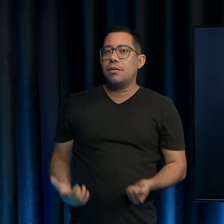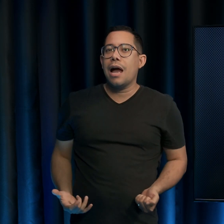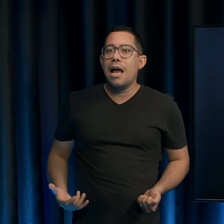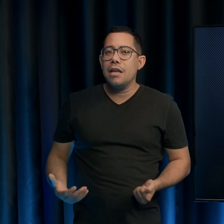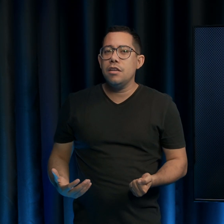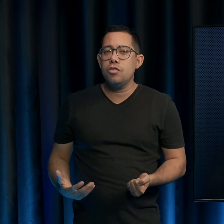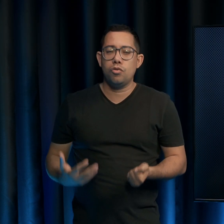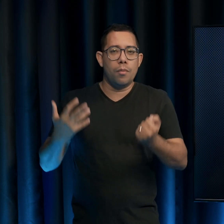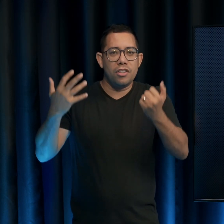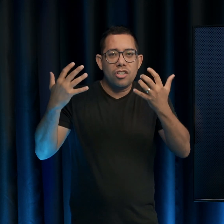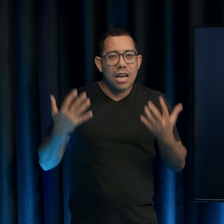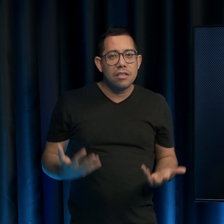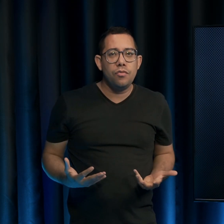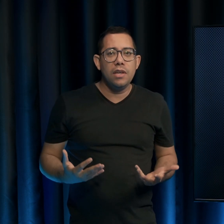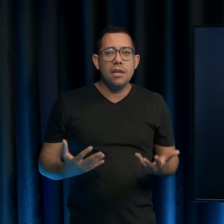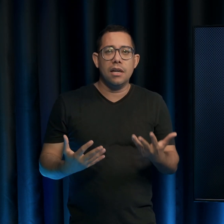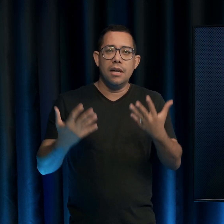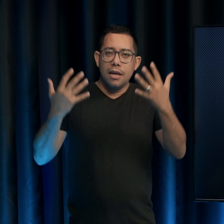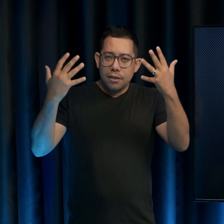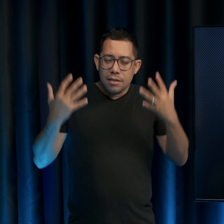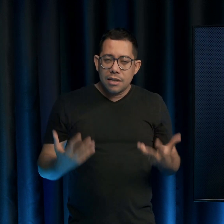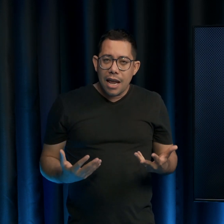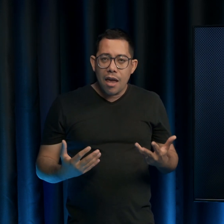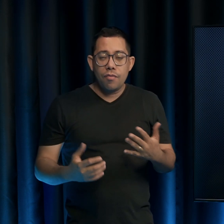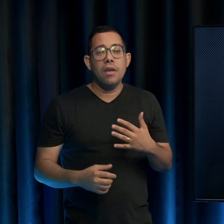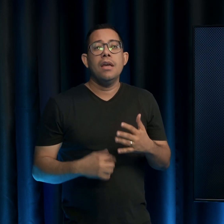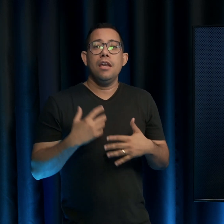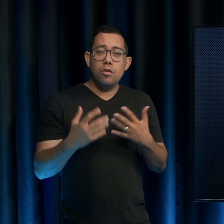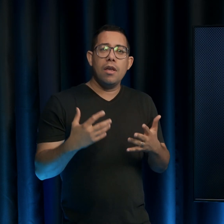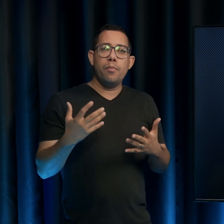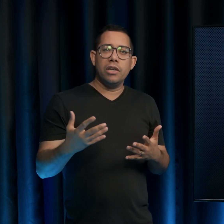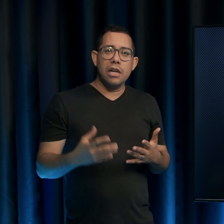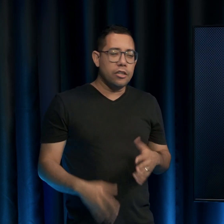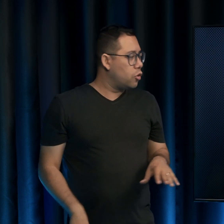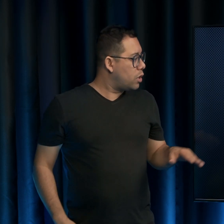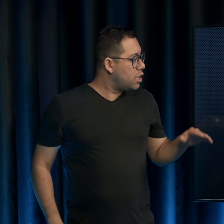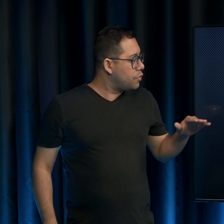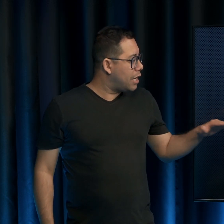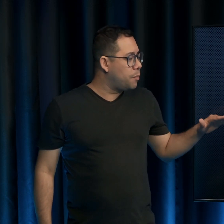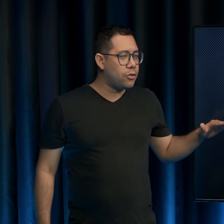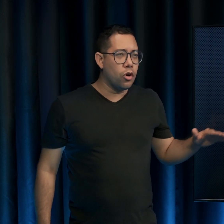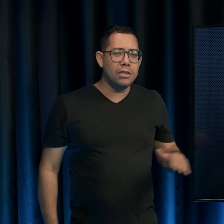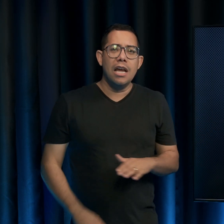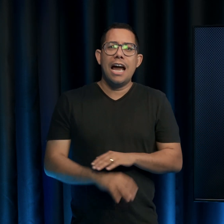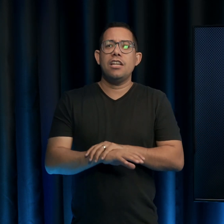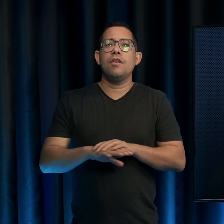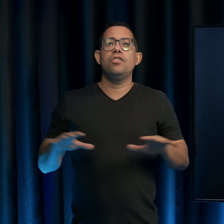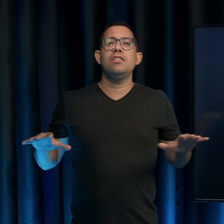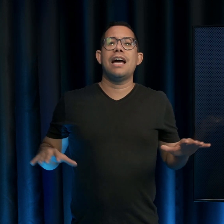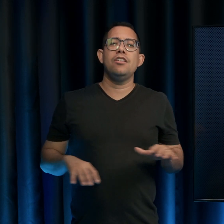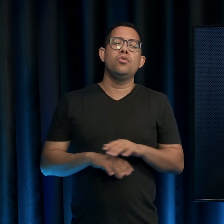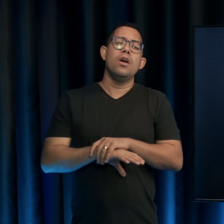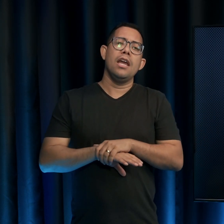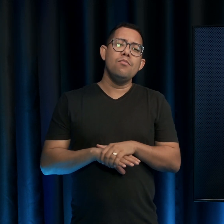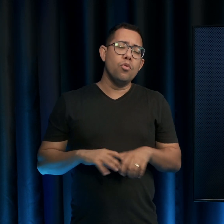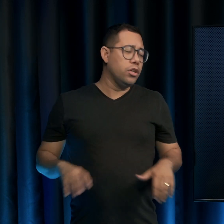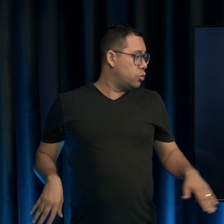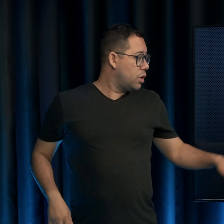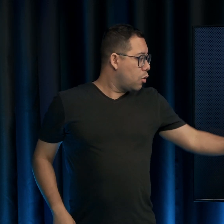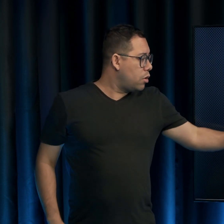detalha isso, como a gente classifica, descreve, e isso é importante. Então quando a gente fala de pessoas, a gente vai utilizar isso em muitos. Quando fala